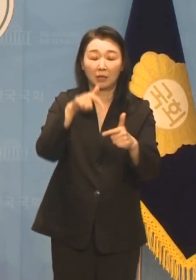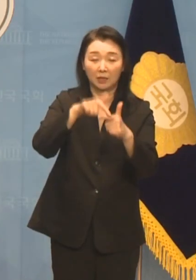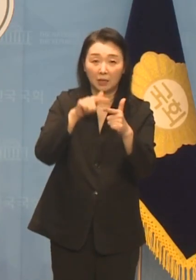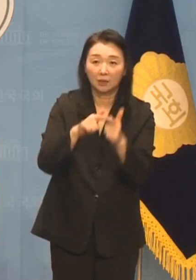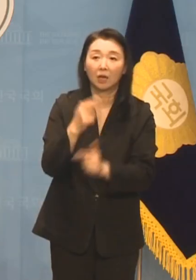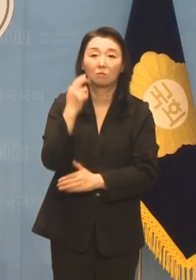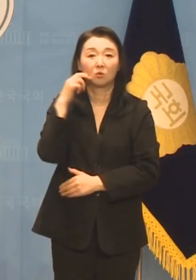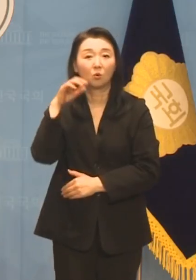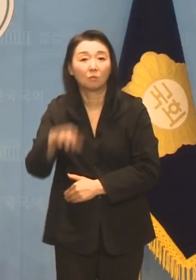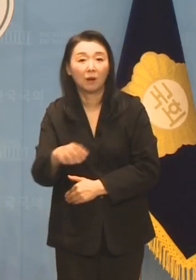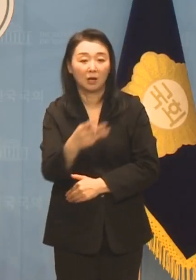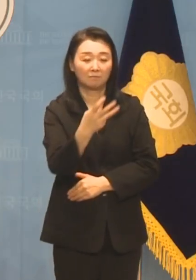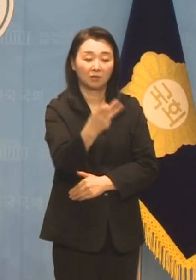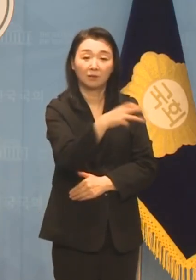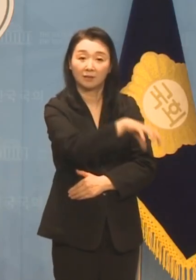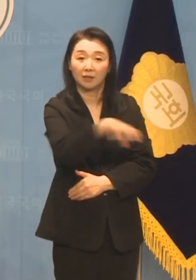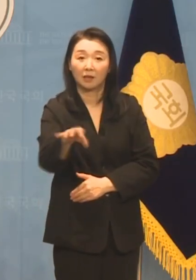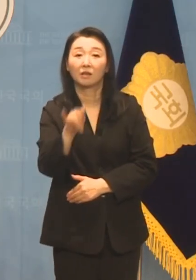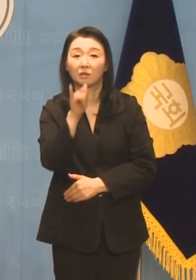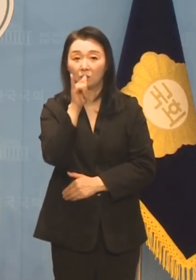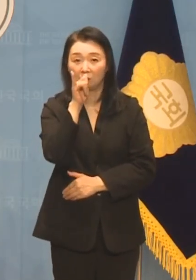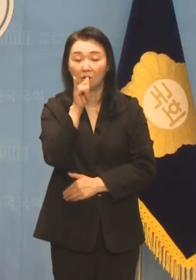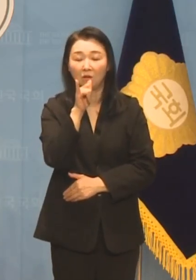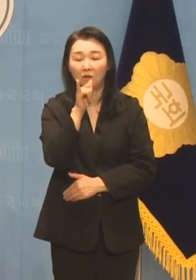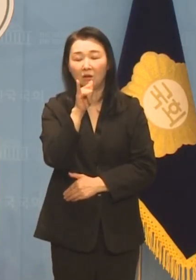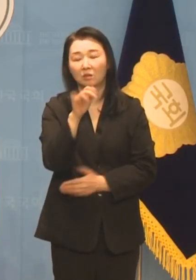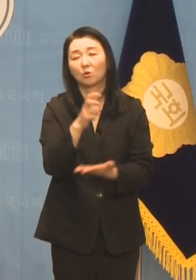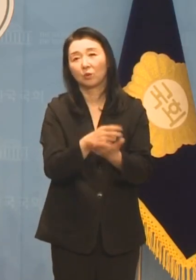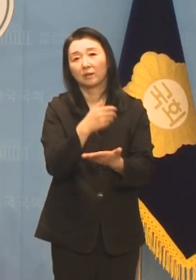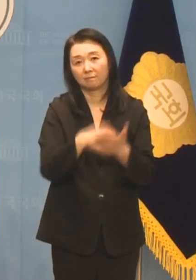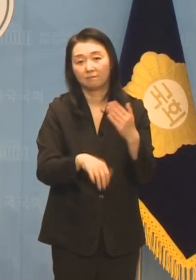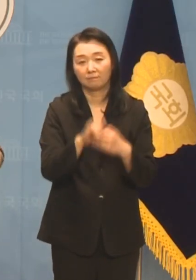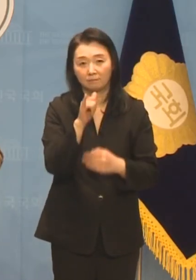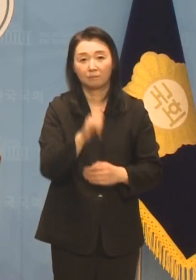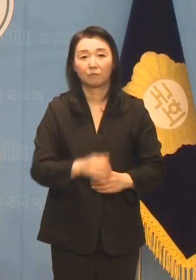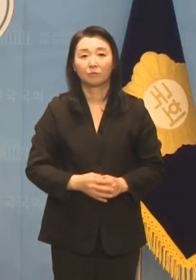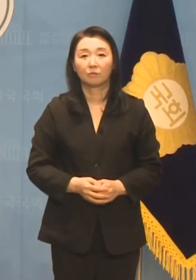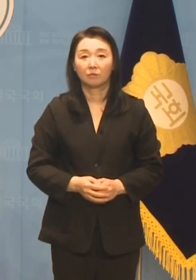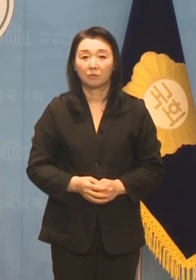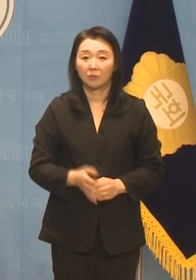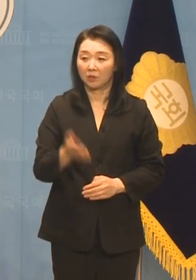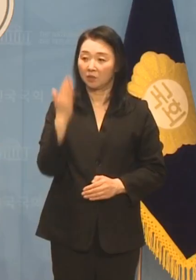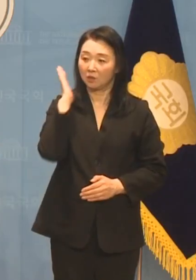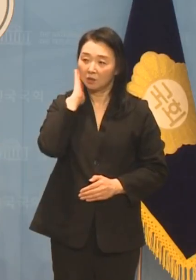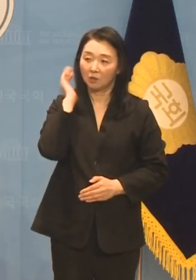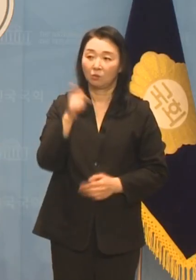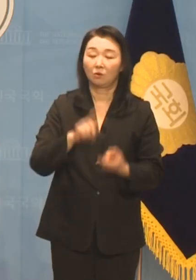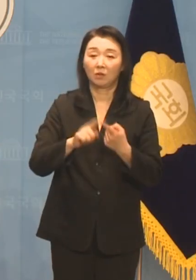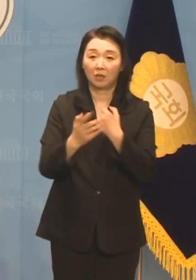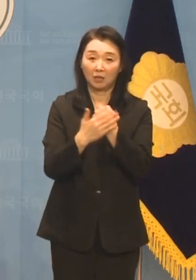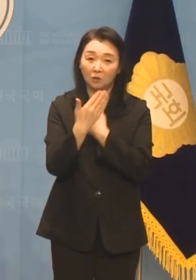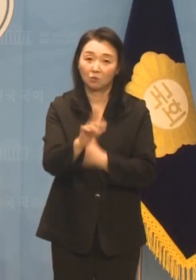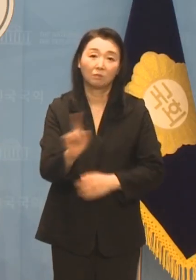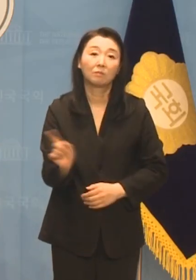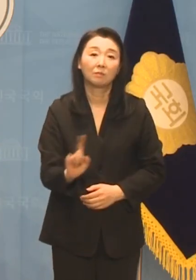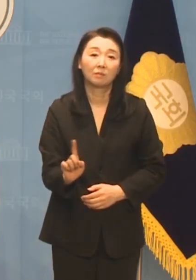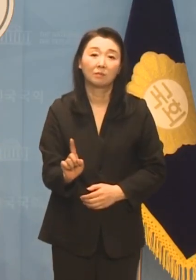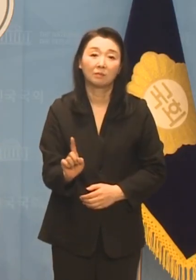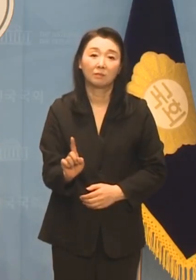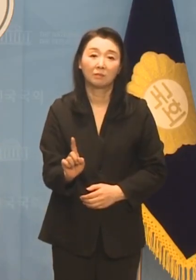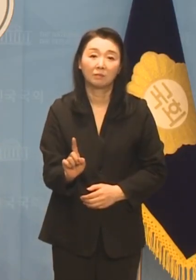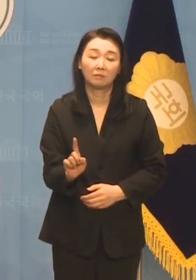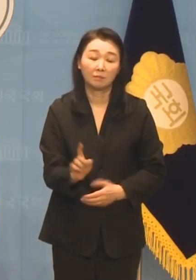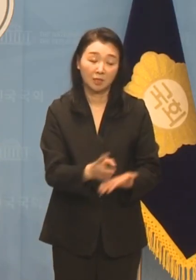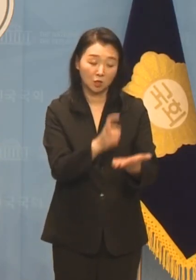등 13군데 자치구에 남아있다고 합니다. 전직 대통령에 대한 과도한 혜택을